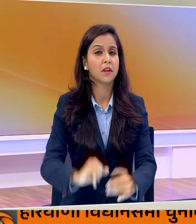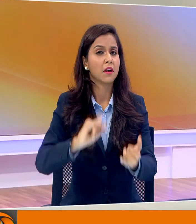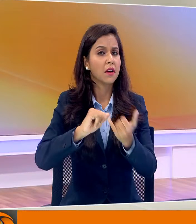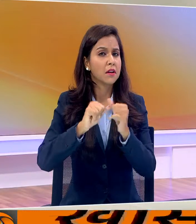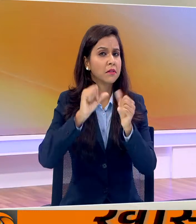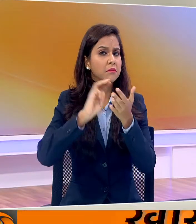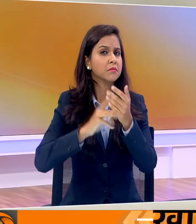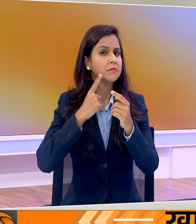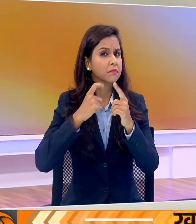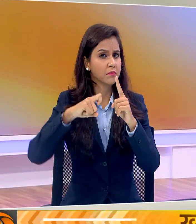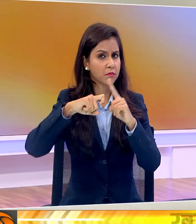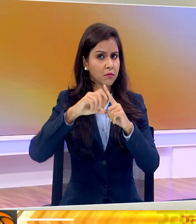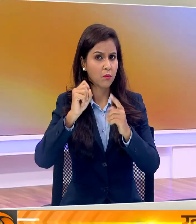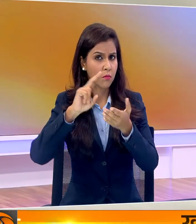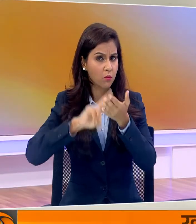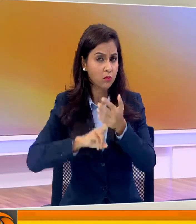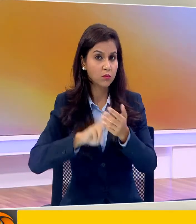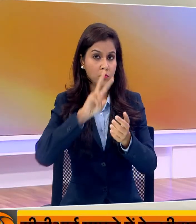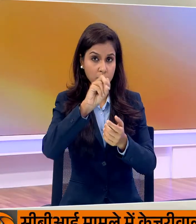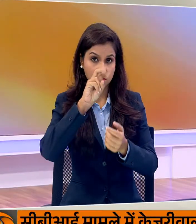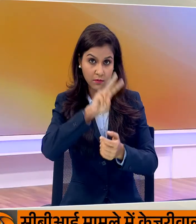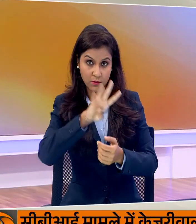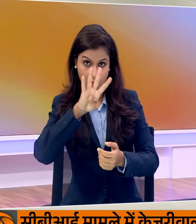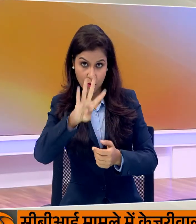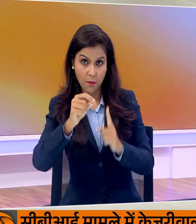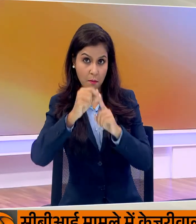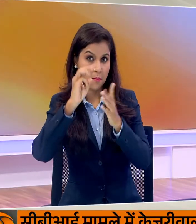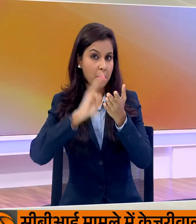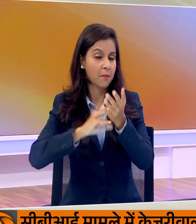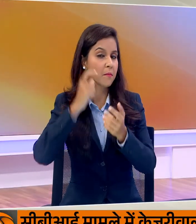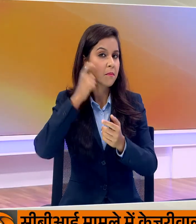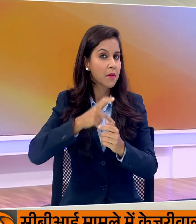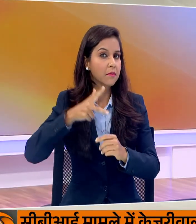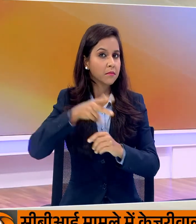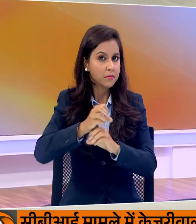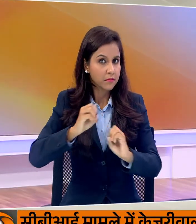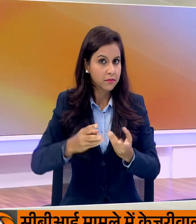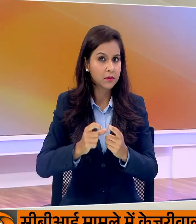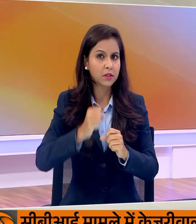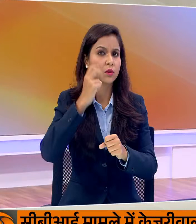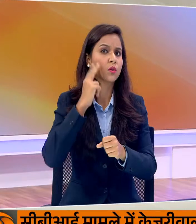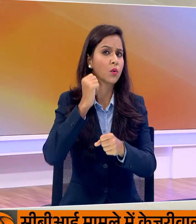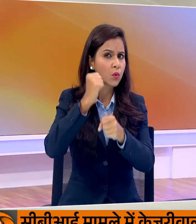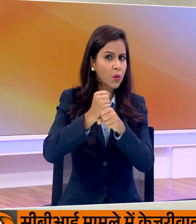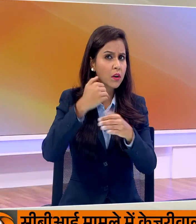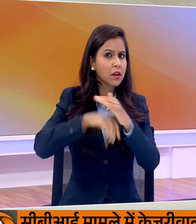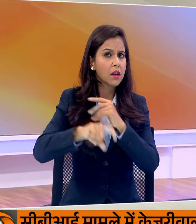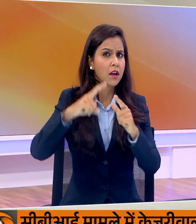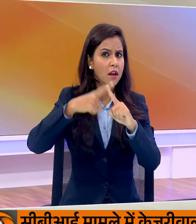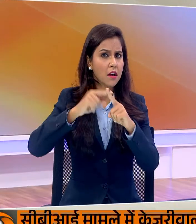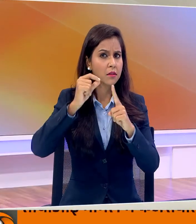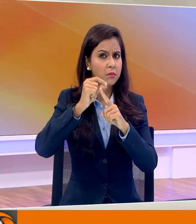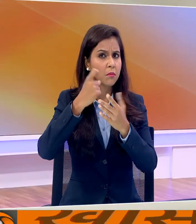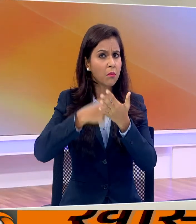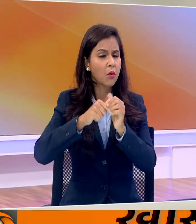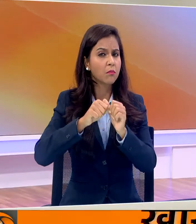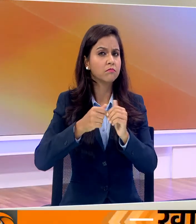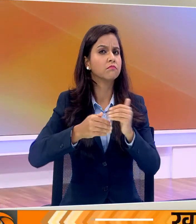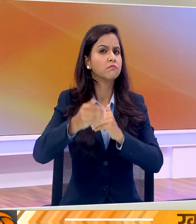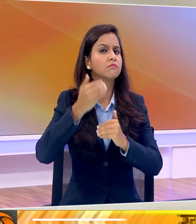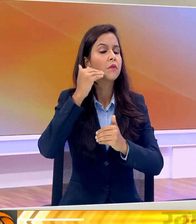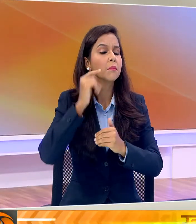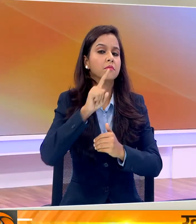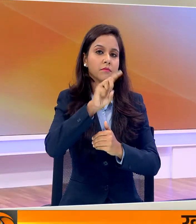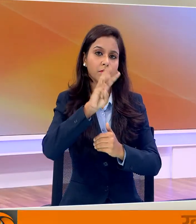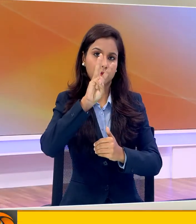सेमिकॉन 2024 का प्रधानमंत्री ने किया उद्घाटन। ग्रेटर नोएडा स्थित एक्सपो मार्ट में यह सम्मेलन 13 सितंबर तक जारी